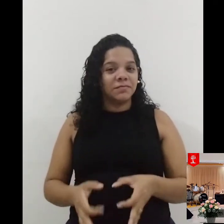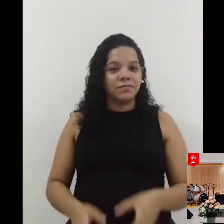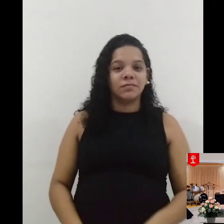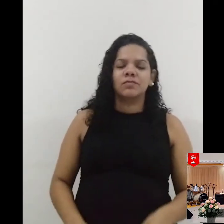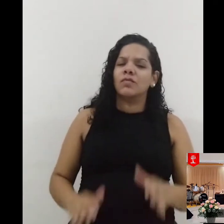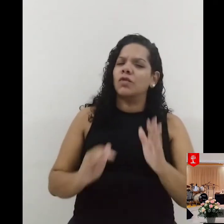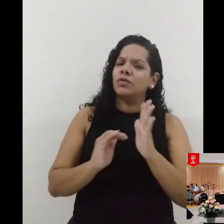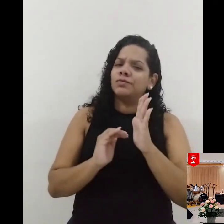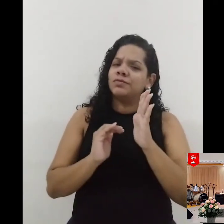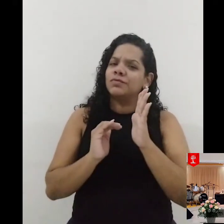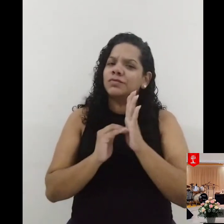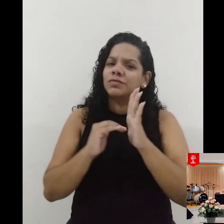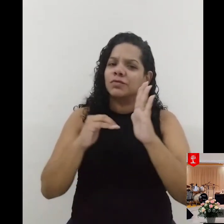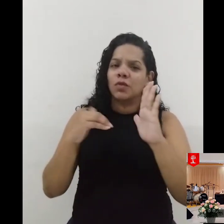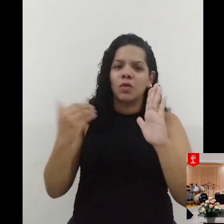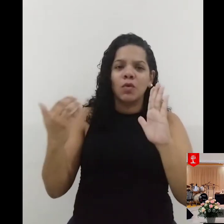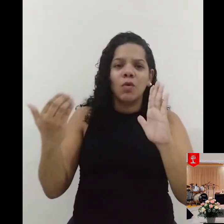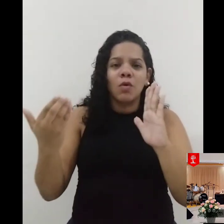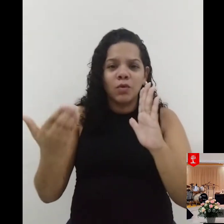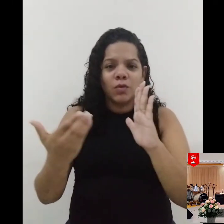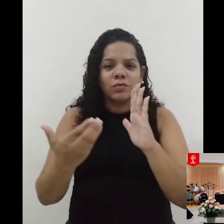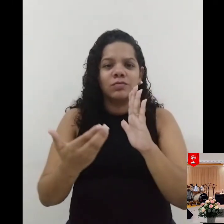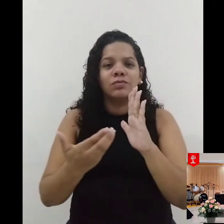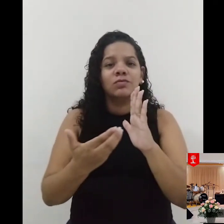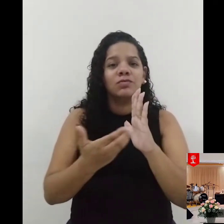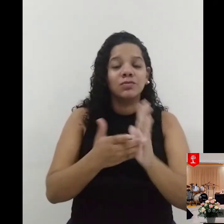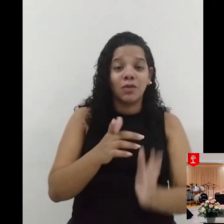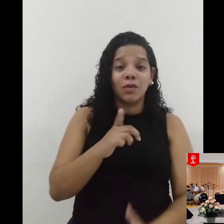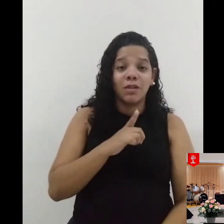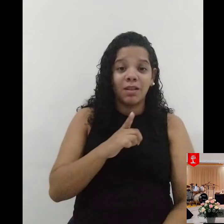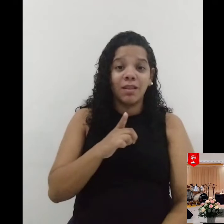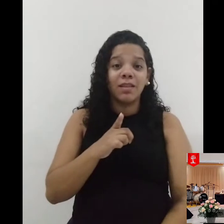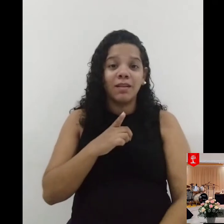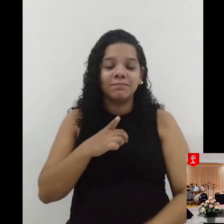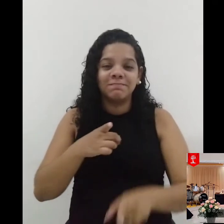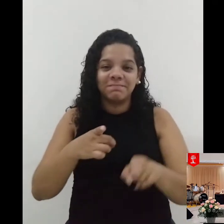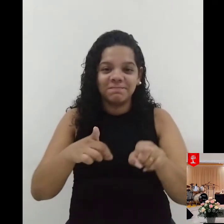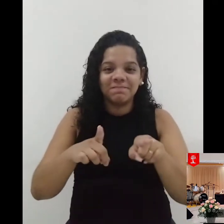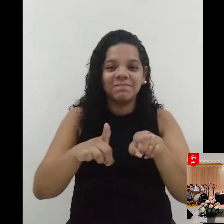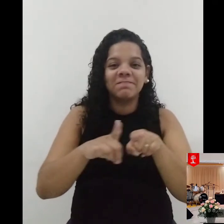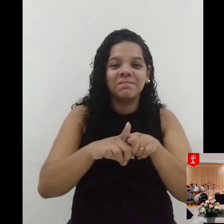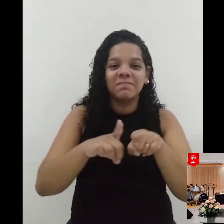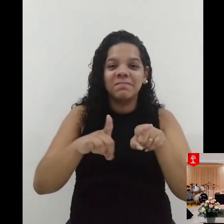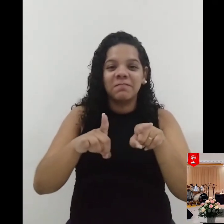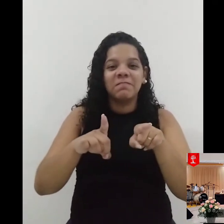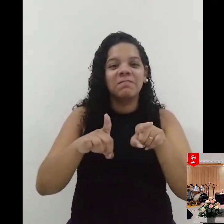bem. Tu és tremendo.